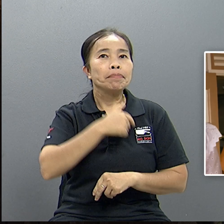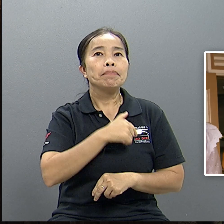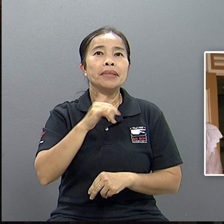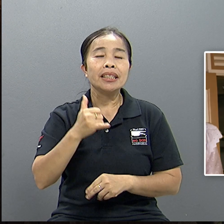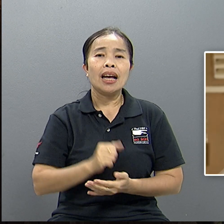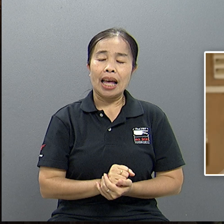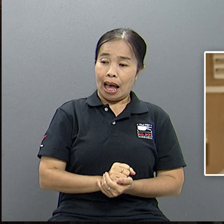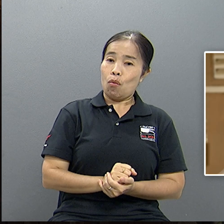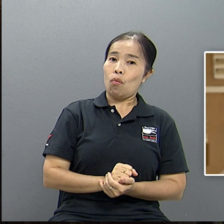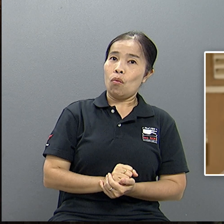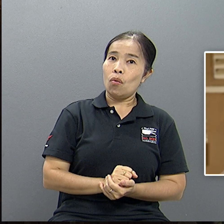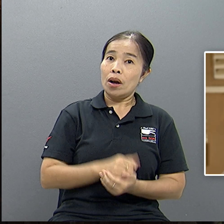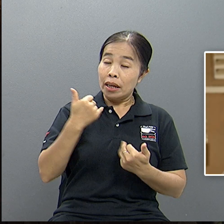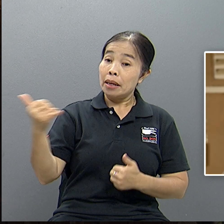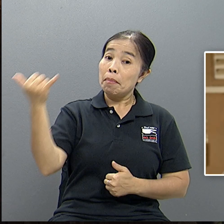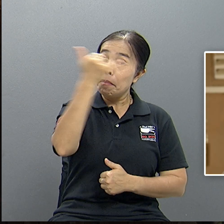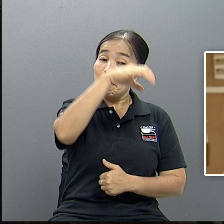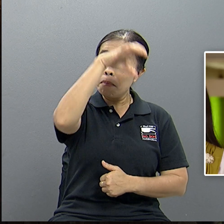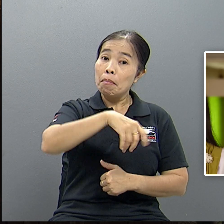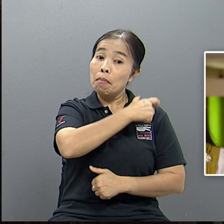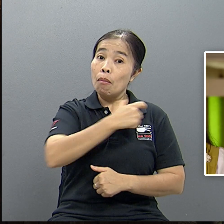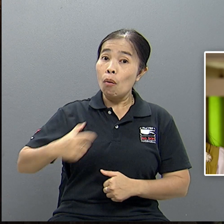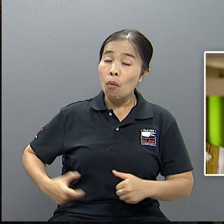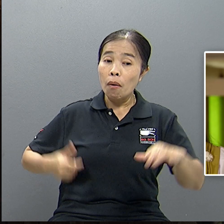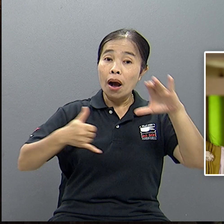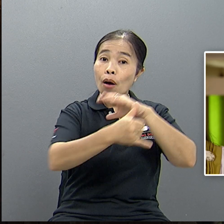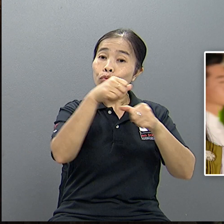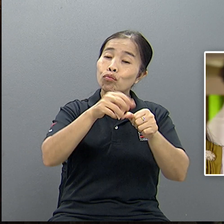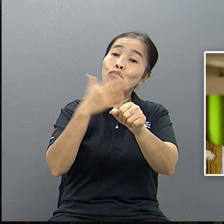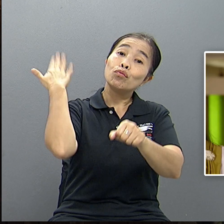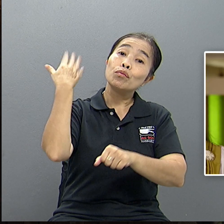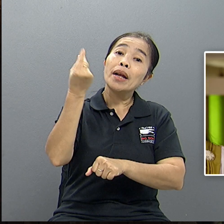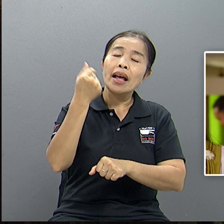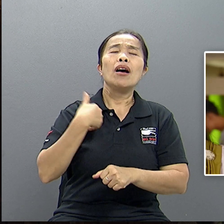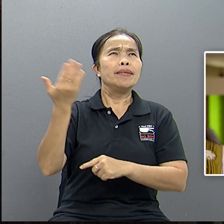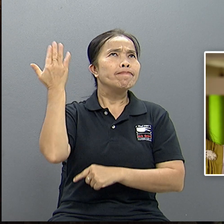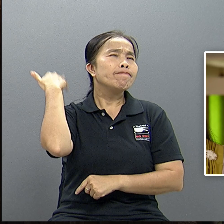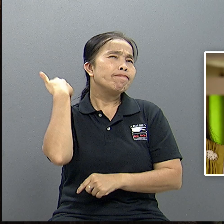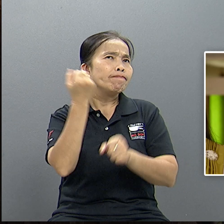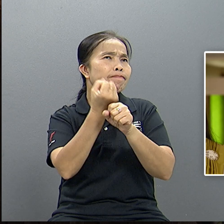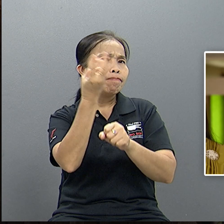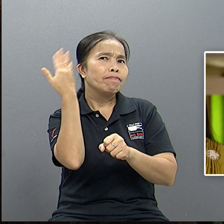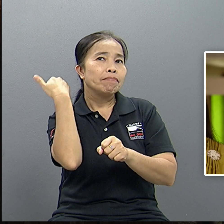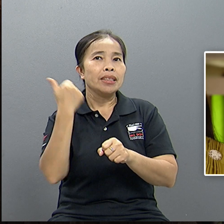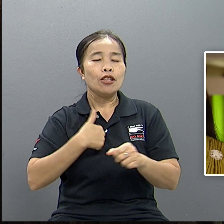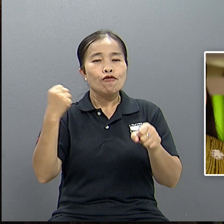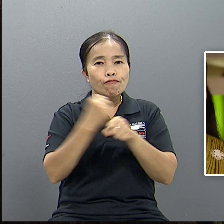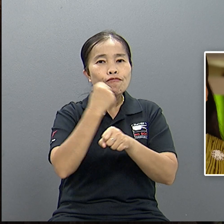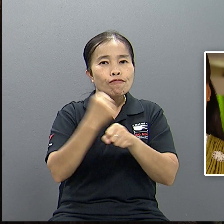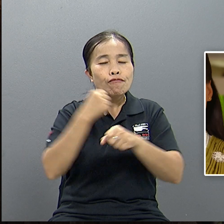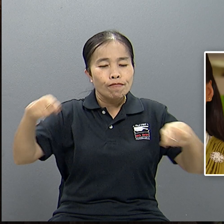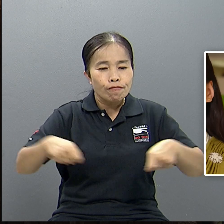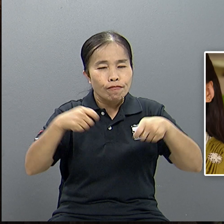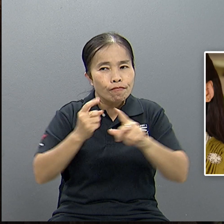แล้วน้องอ่อนเข้าไปอยู่ในวังตั้งแต่เมื่อไหร่หรือ เมื่อไม่นานนี้เองค่ะอ่อนกำลังฝึกเป็นลูกมือคุณ